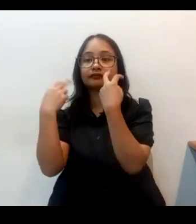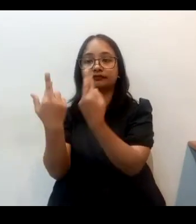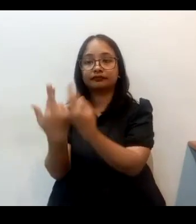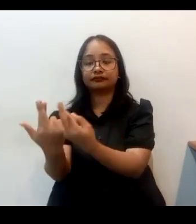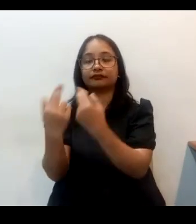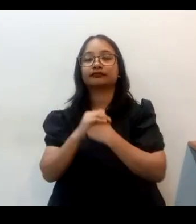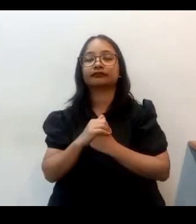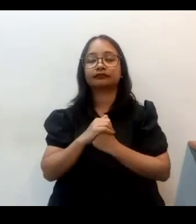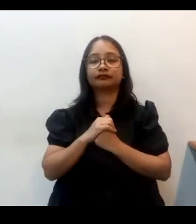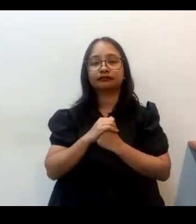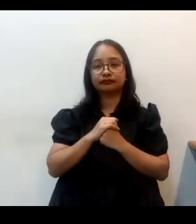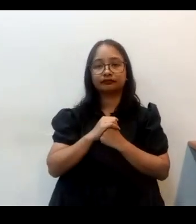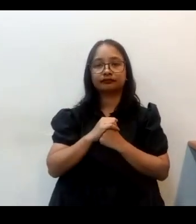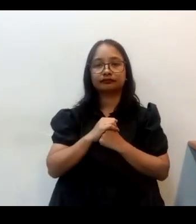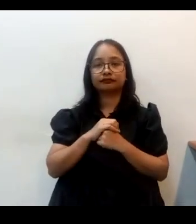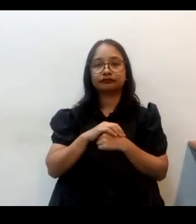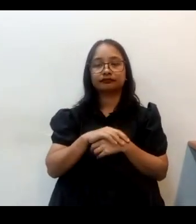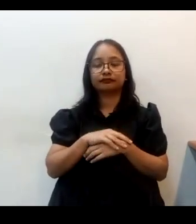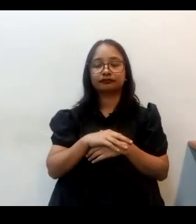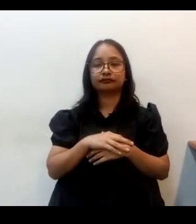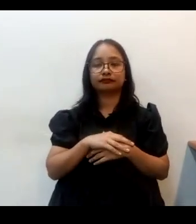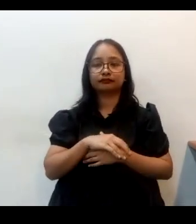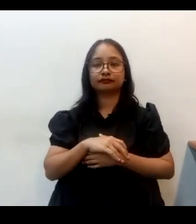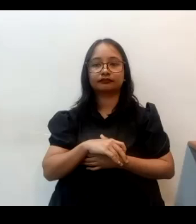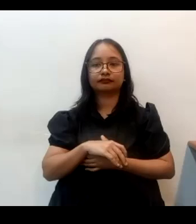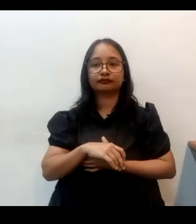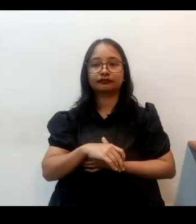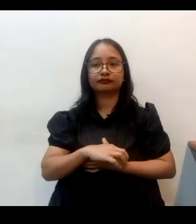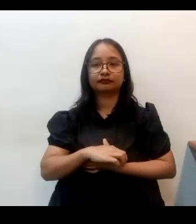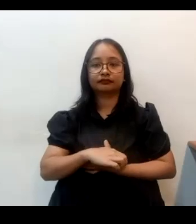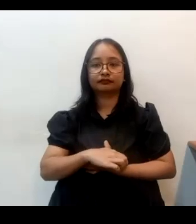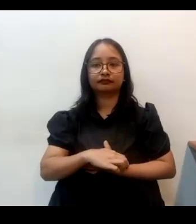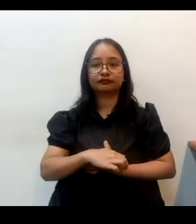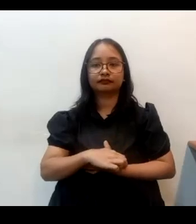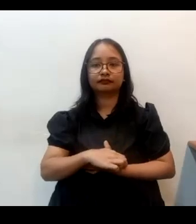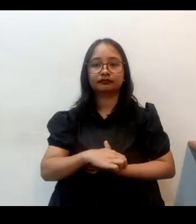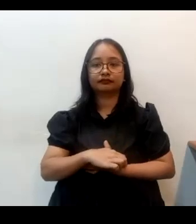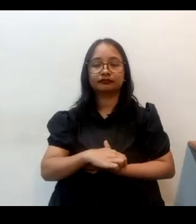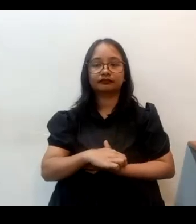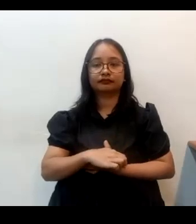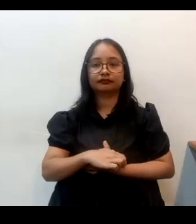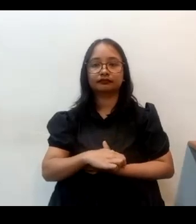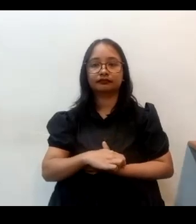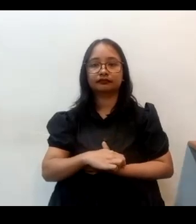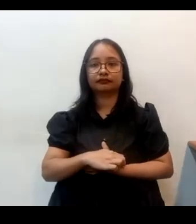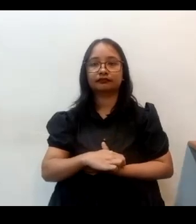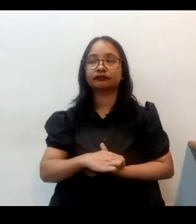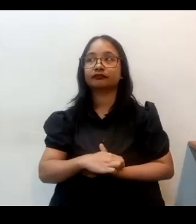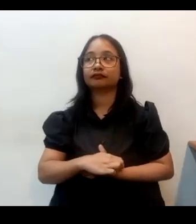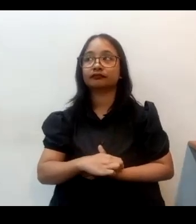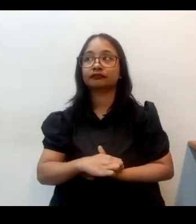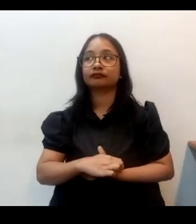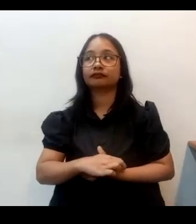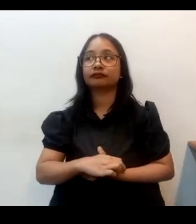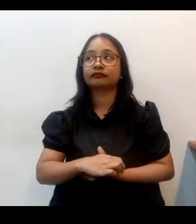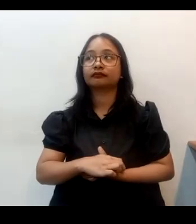klase nila, pero tinitipon nila ito para ipadala yung mga estudyante po na yun sa ating Bible seminar. And she showed me the